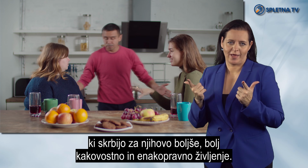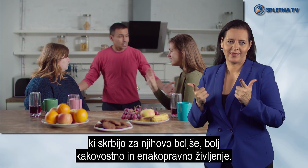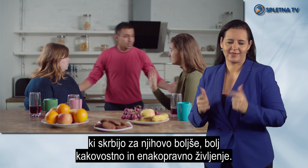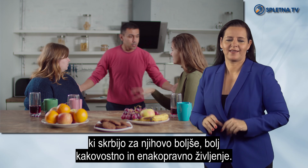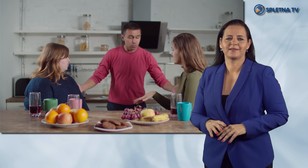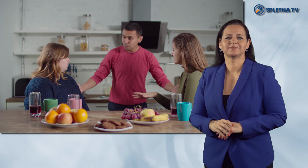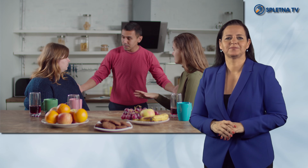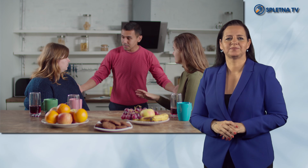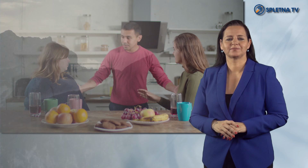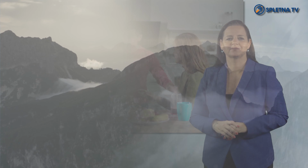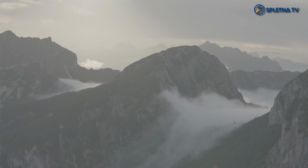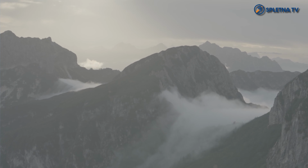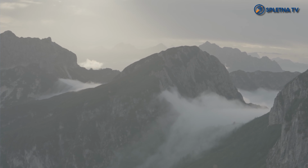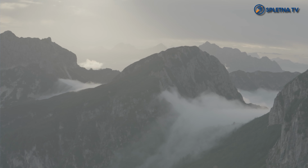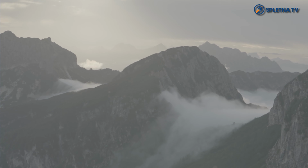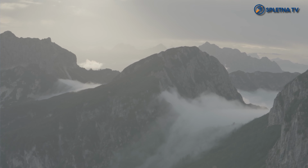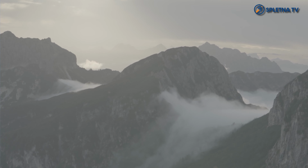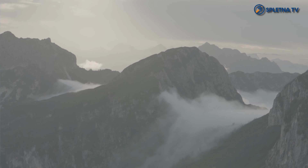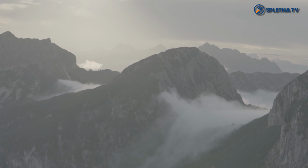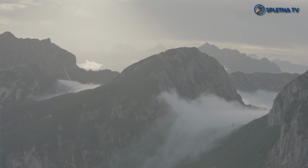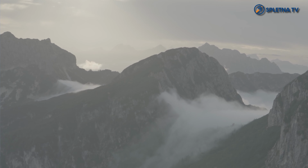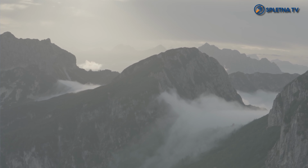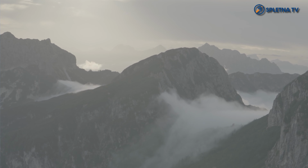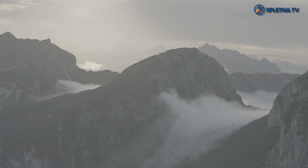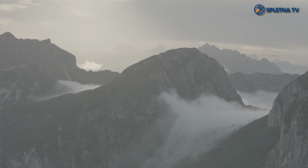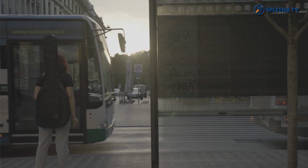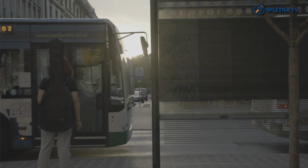enakopravno življenje.